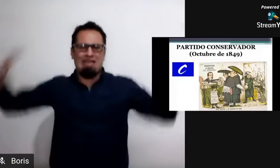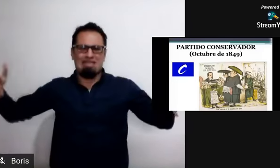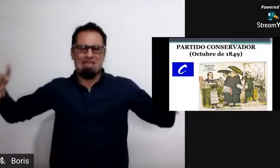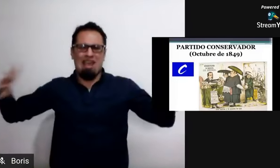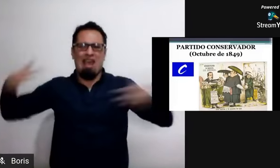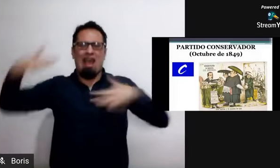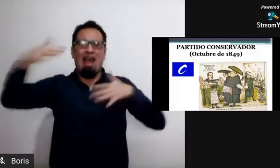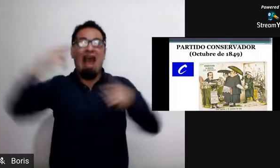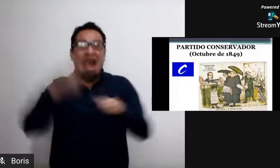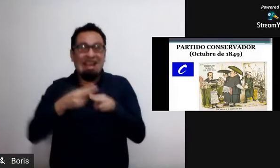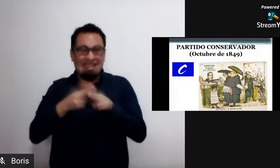los diferentes